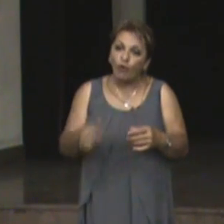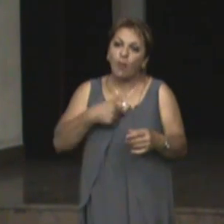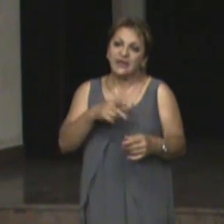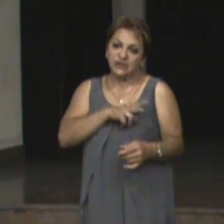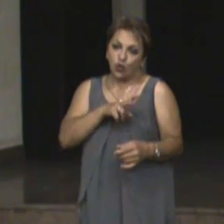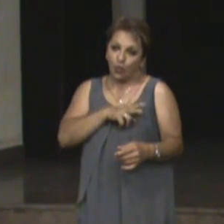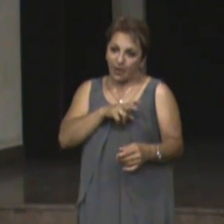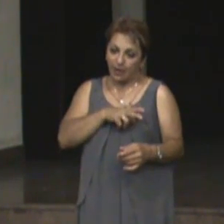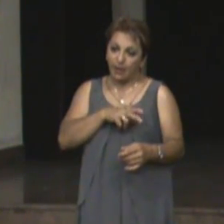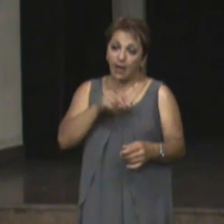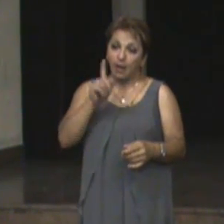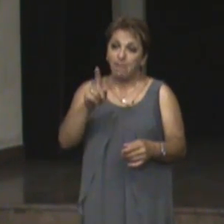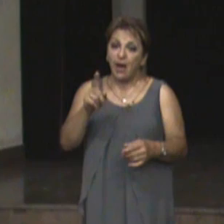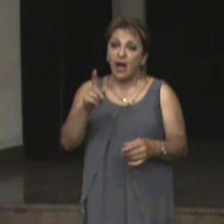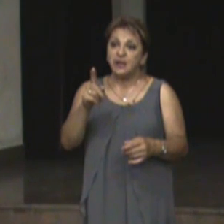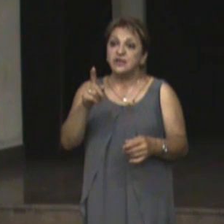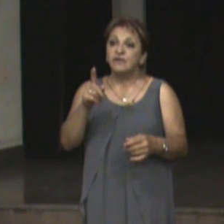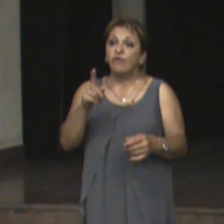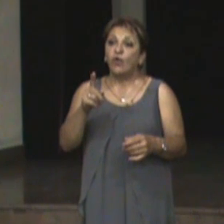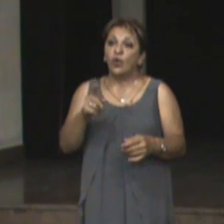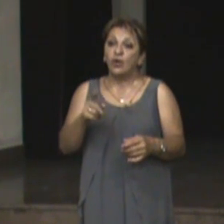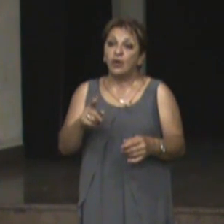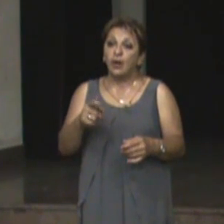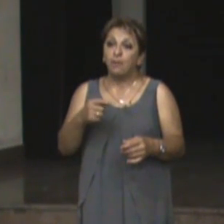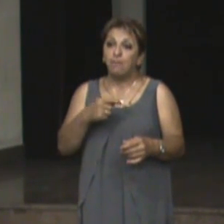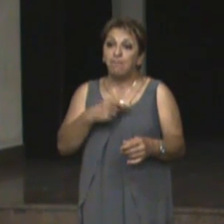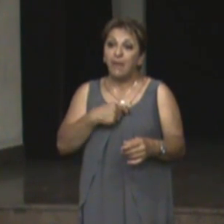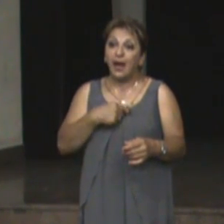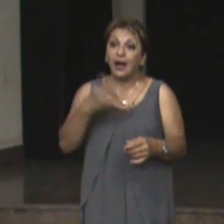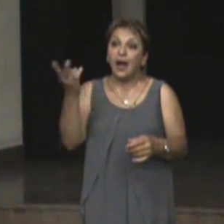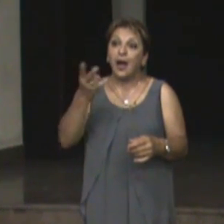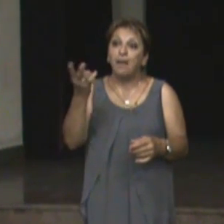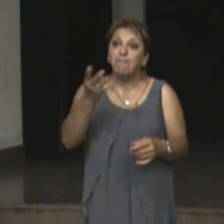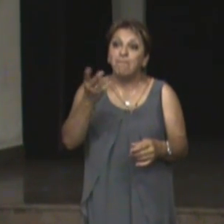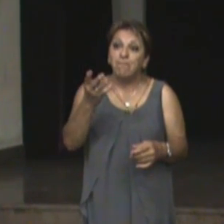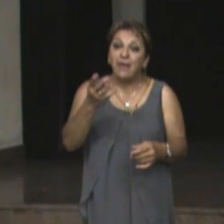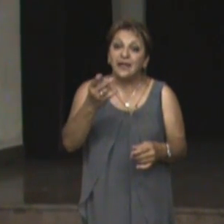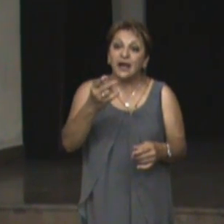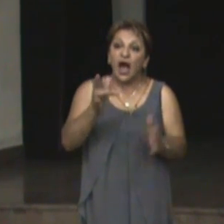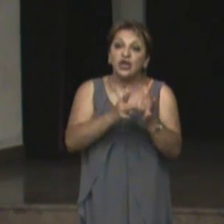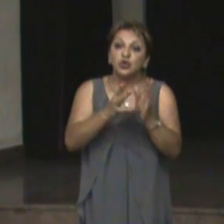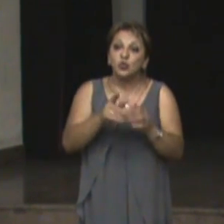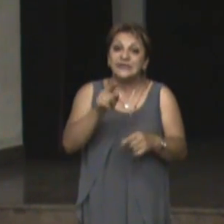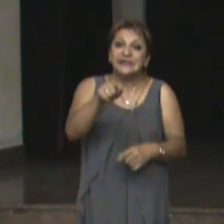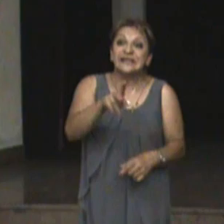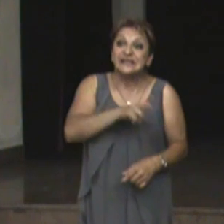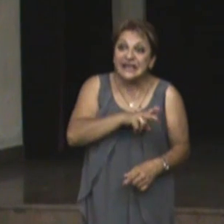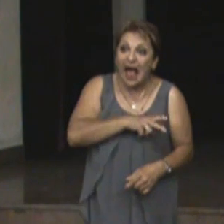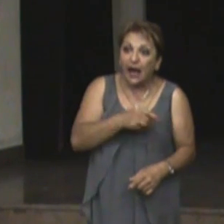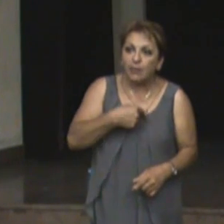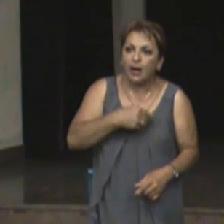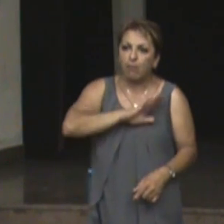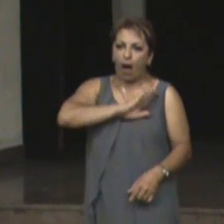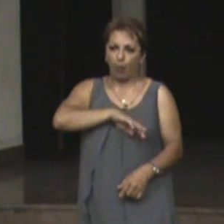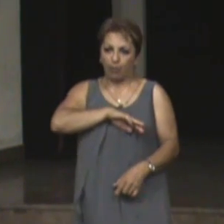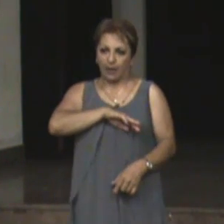սիրել, բայց հենց որ հարցը հասնում է նրա, որ մենք էլ իրեն պիտի սիրենք, այստեղ մենք արդեն այդ ոգևորությունը մի անգամից